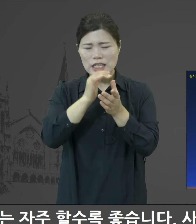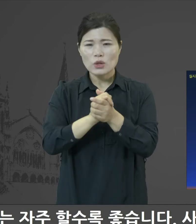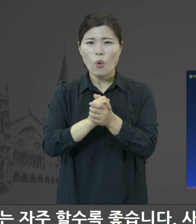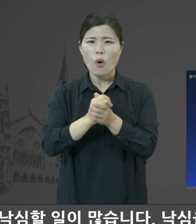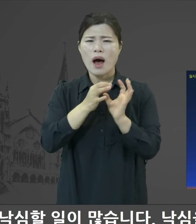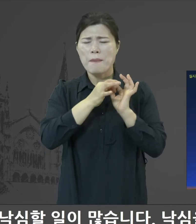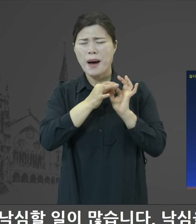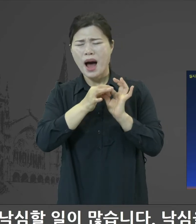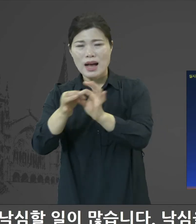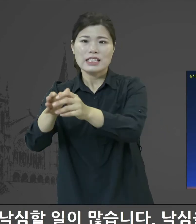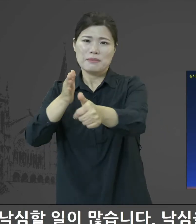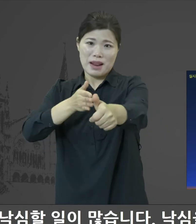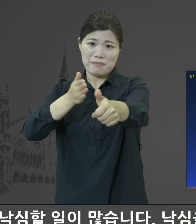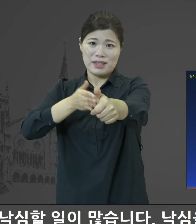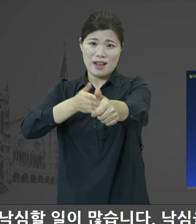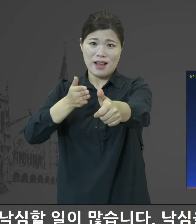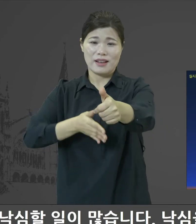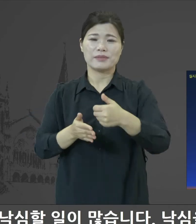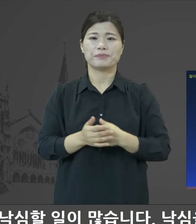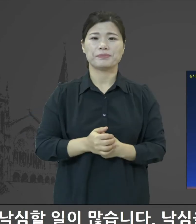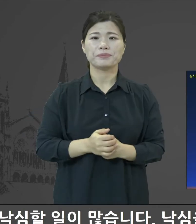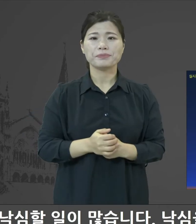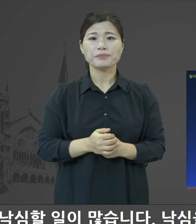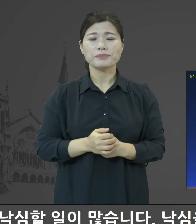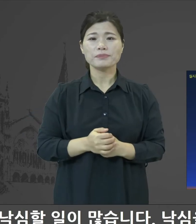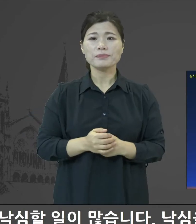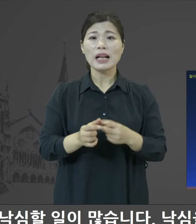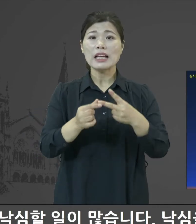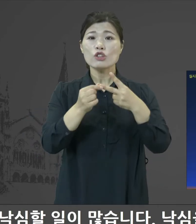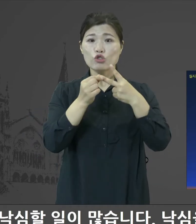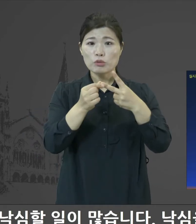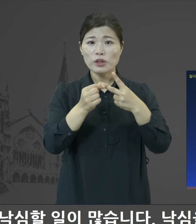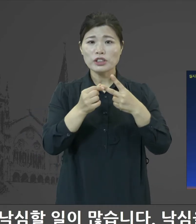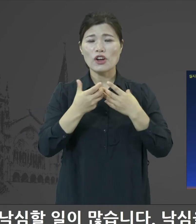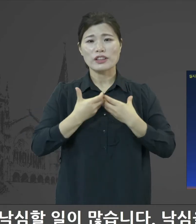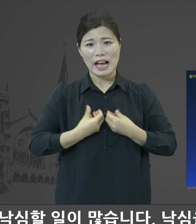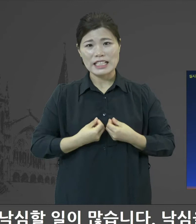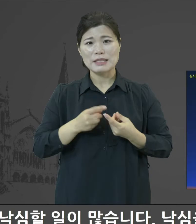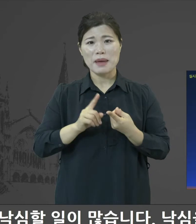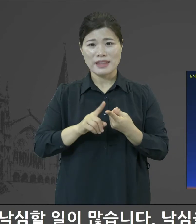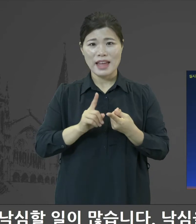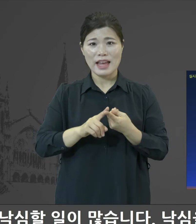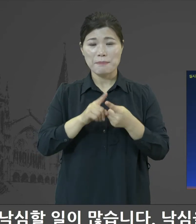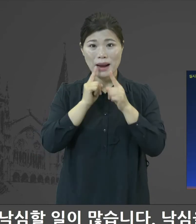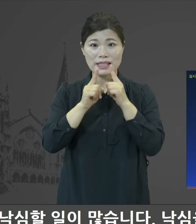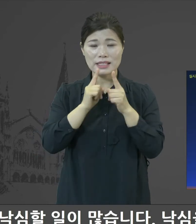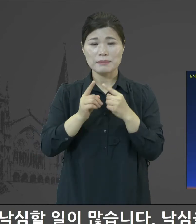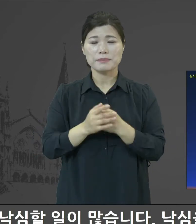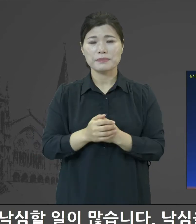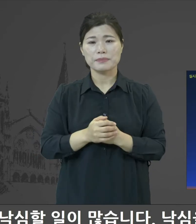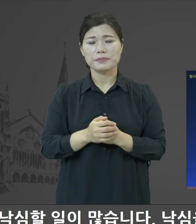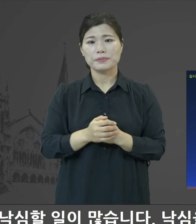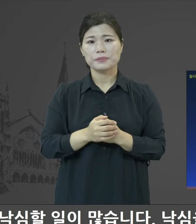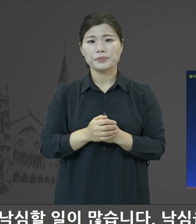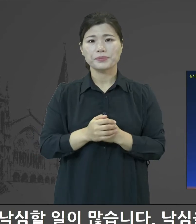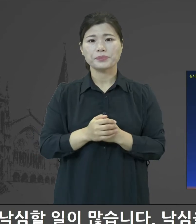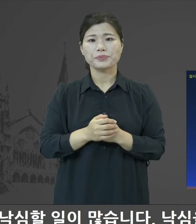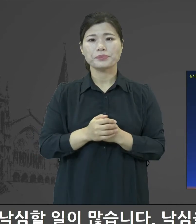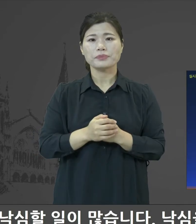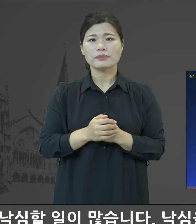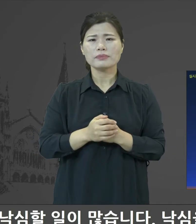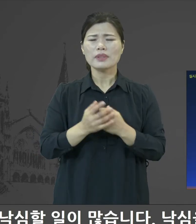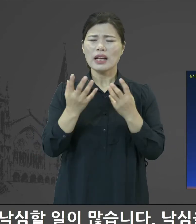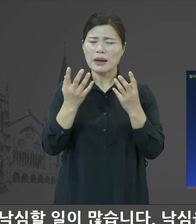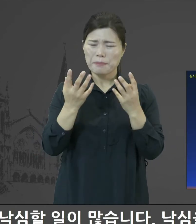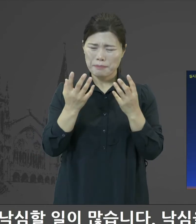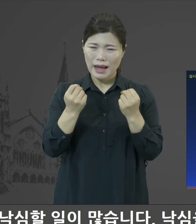안에서 소망합니다. 두 번째 낙심에 관련된 구절을 살펴보겠는데, 이게 이제 제일 많이